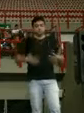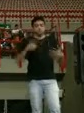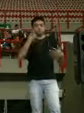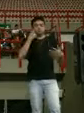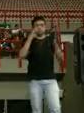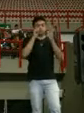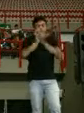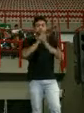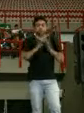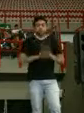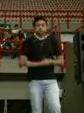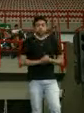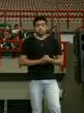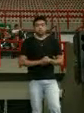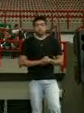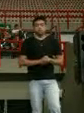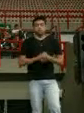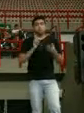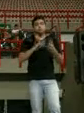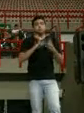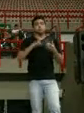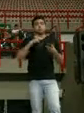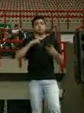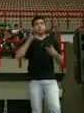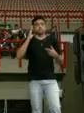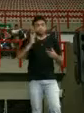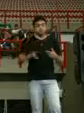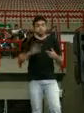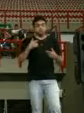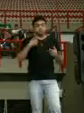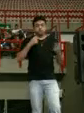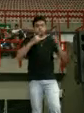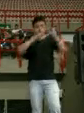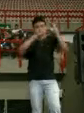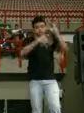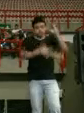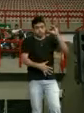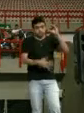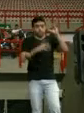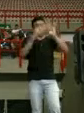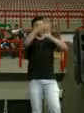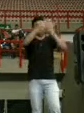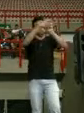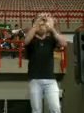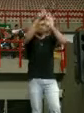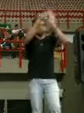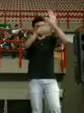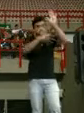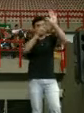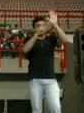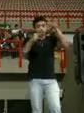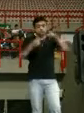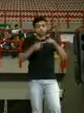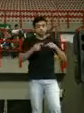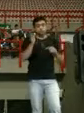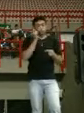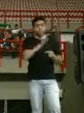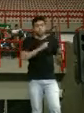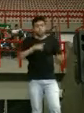a pergunta dela. Levando em consideração as características descritas acima, para tocar